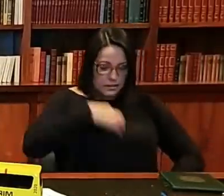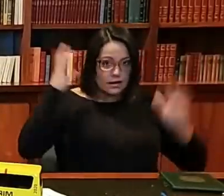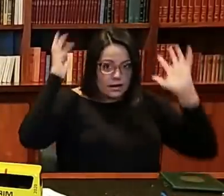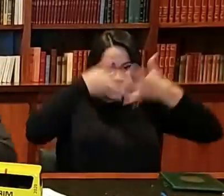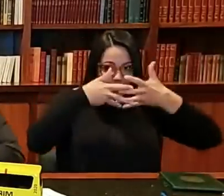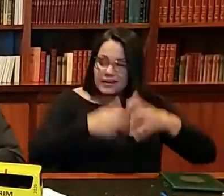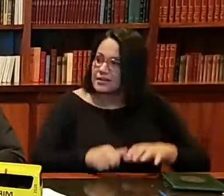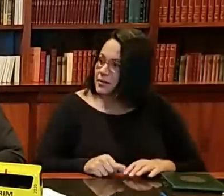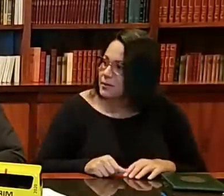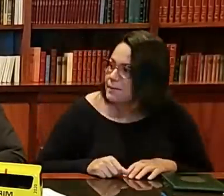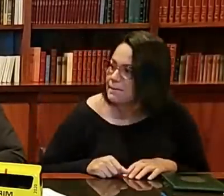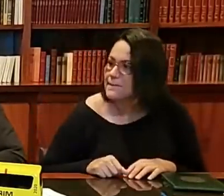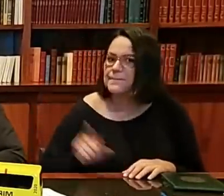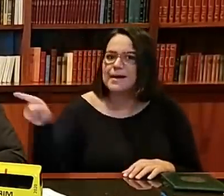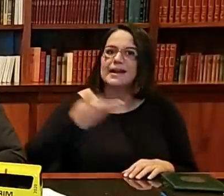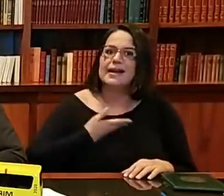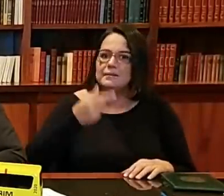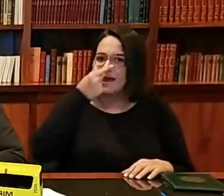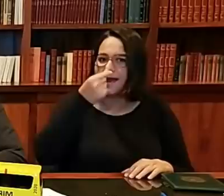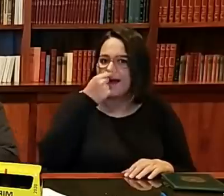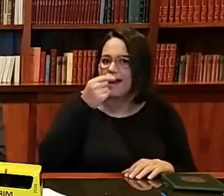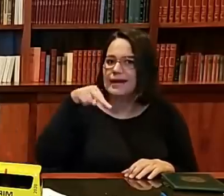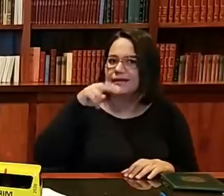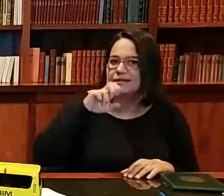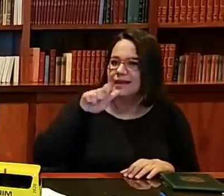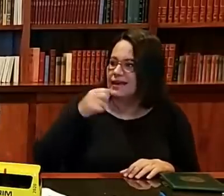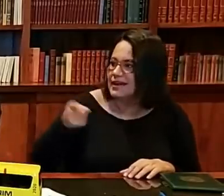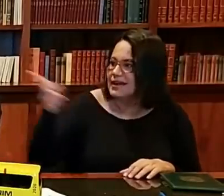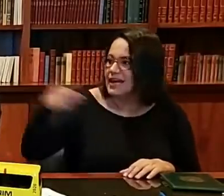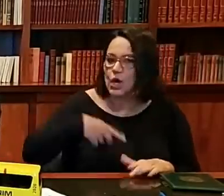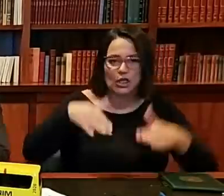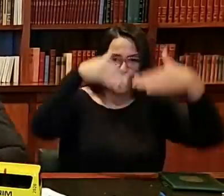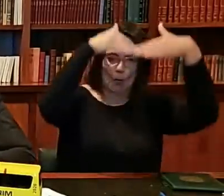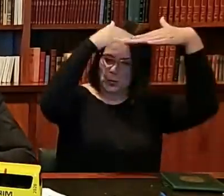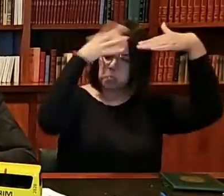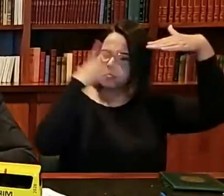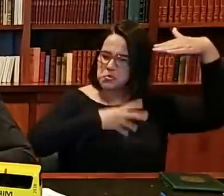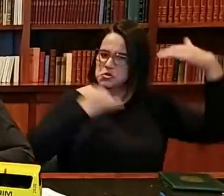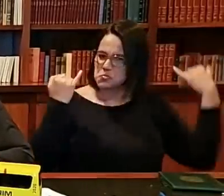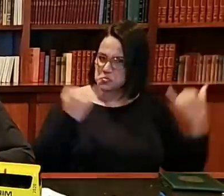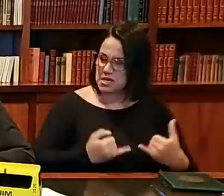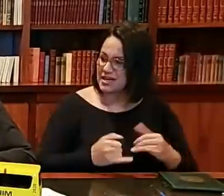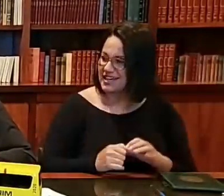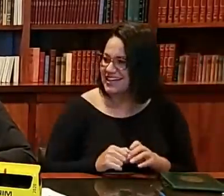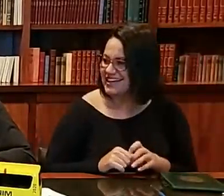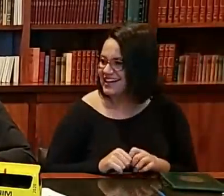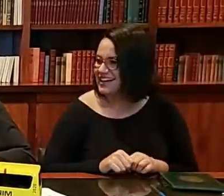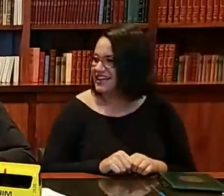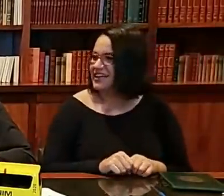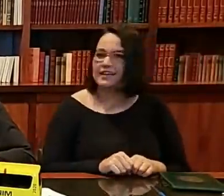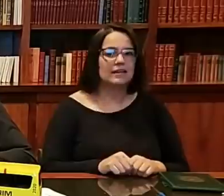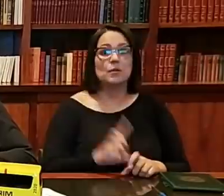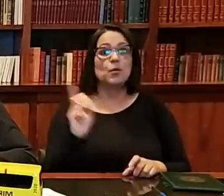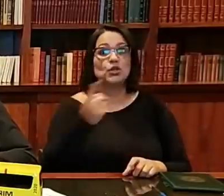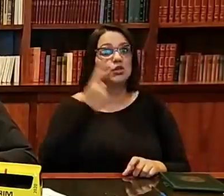gordo que o Hélio Negão, pô. Mas o Hélio Negão tá parecendo um bailarino, o Hélio Negão ali, ó. Um bailarino. Mas é muito grande, muito